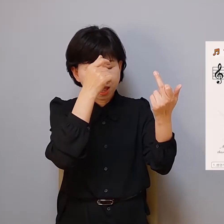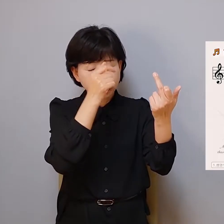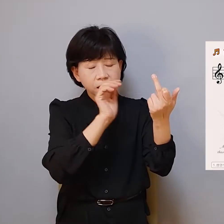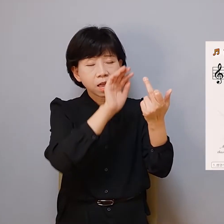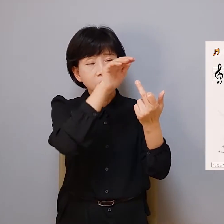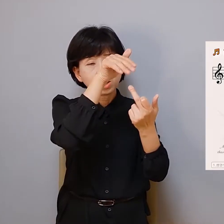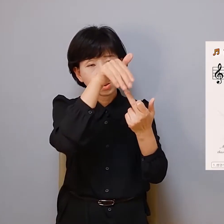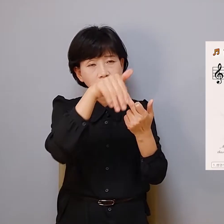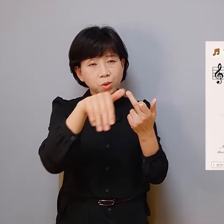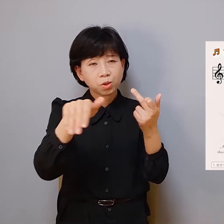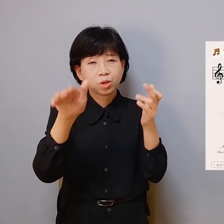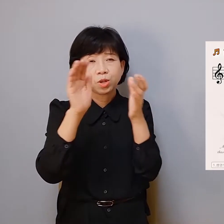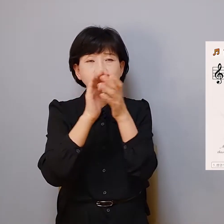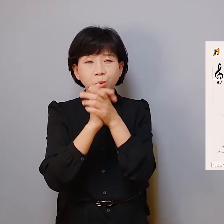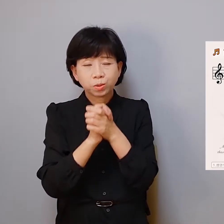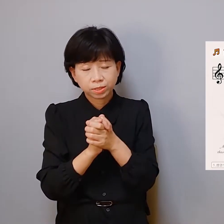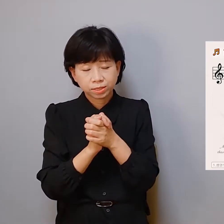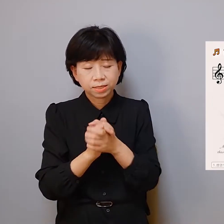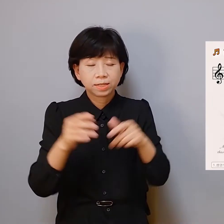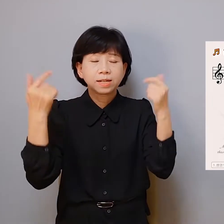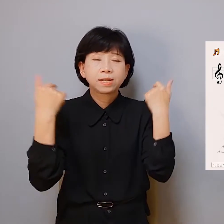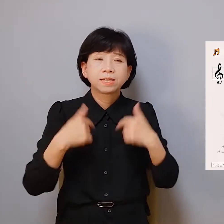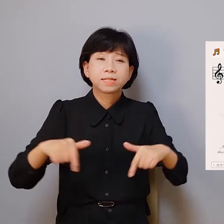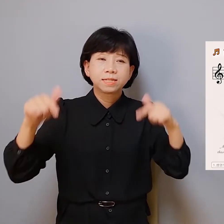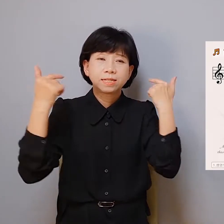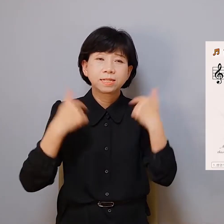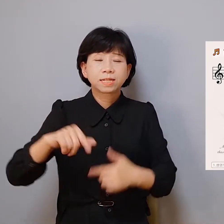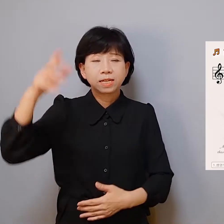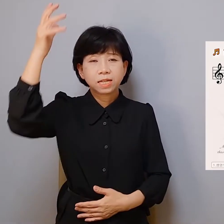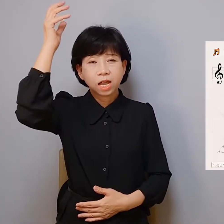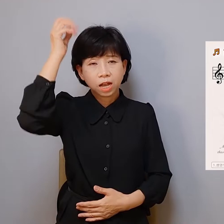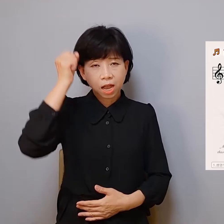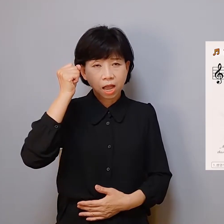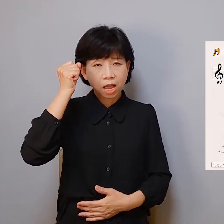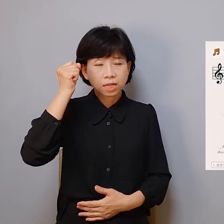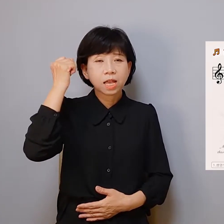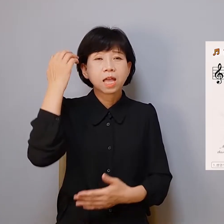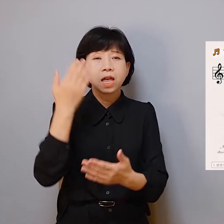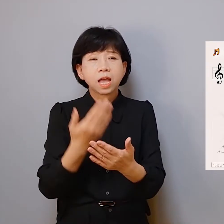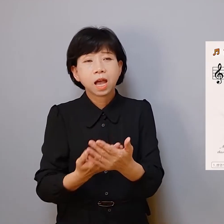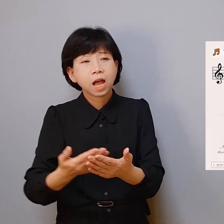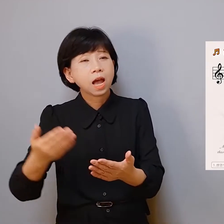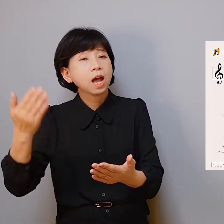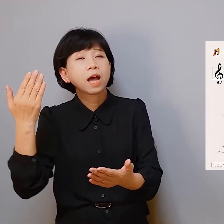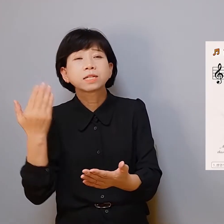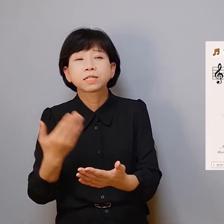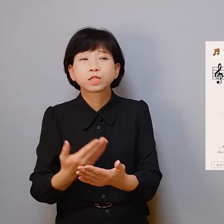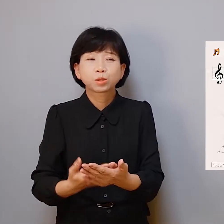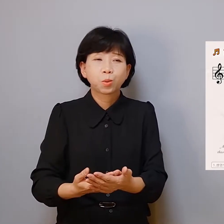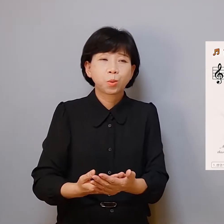저 겟세마네 기도를 늘 기억하게